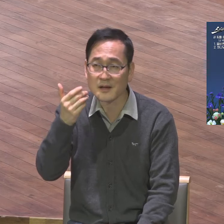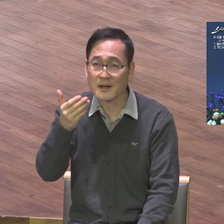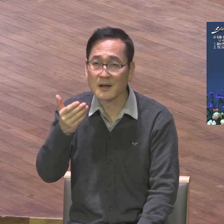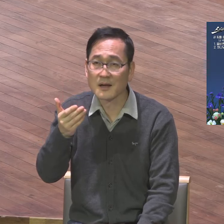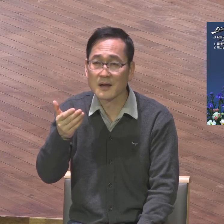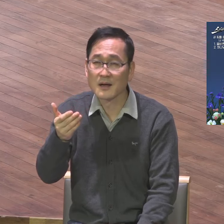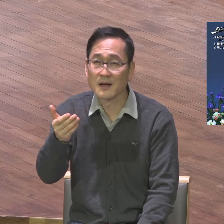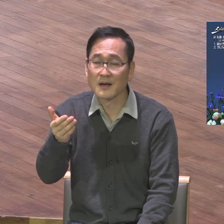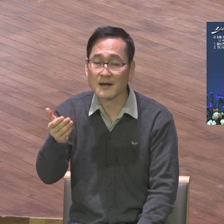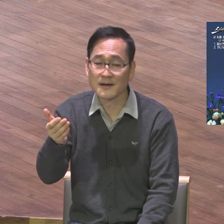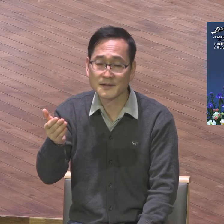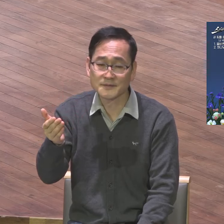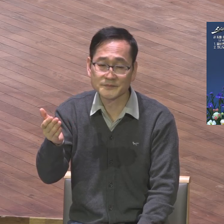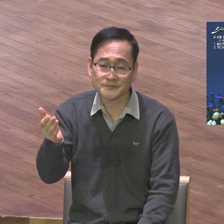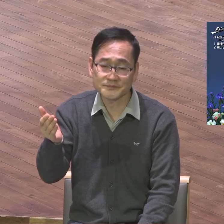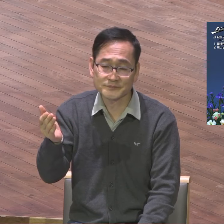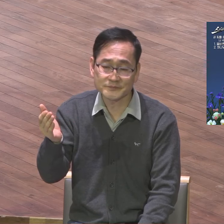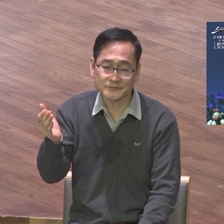사랑하나?